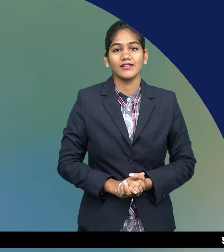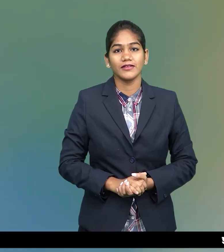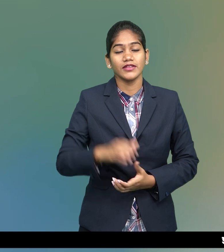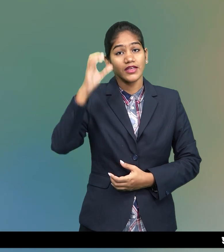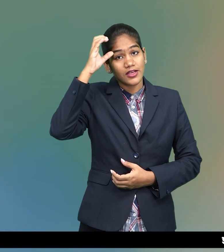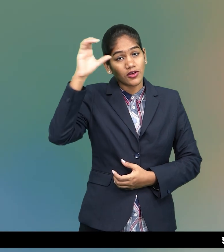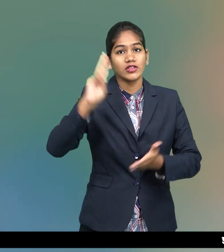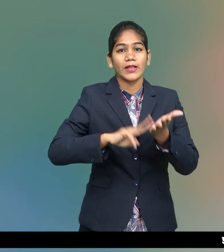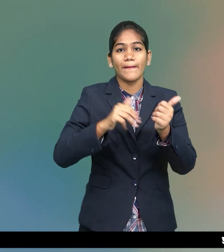కాన్సెప్ట్ మ్యాప్.